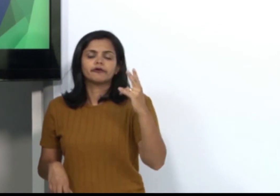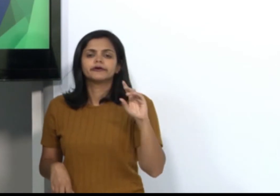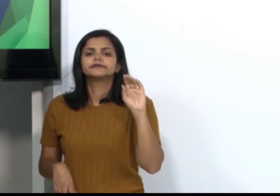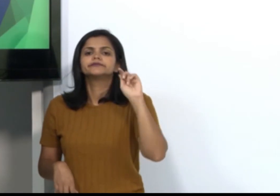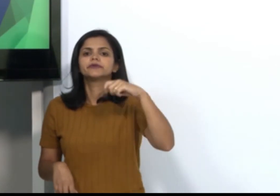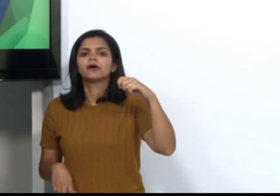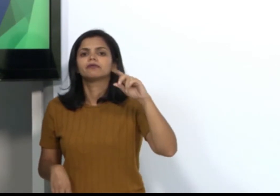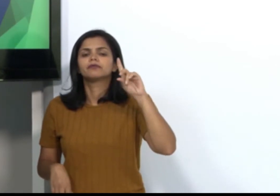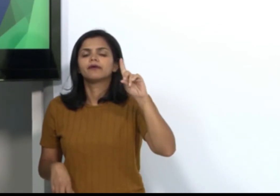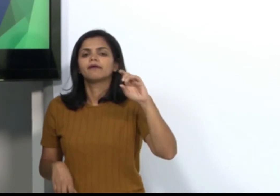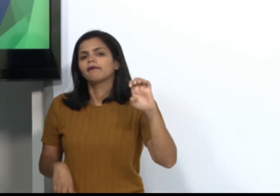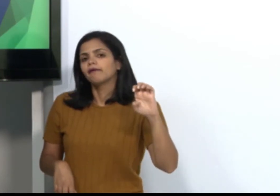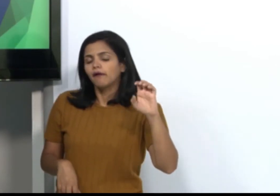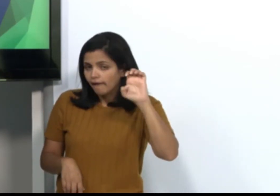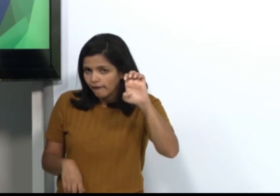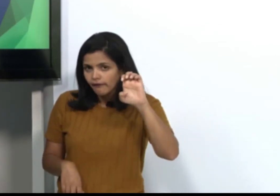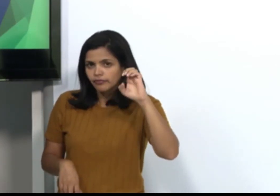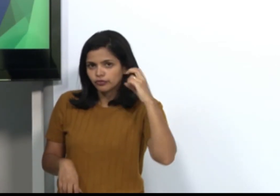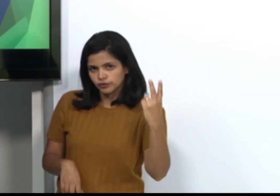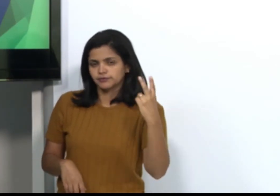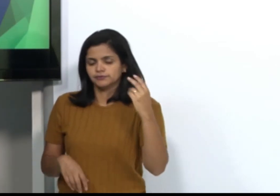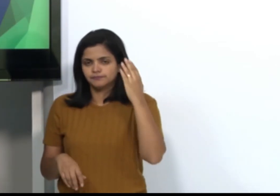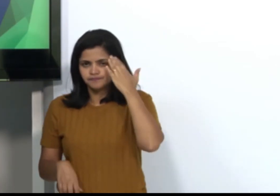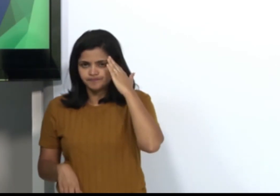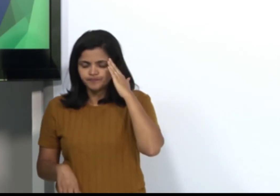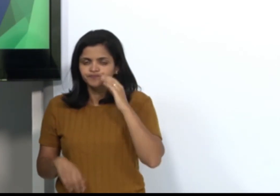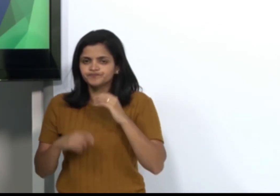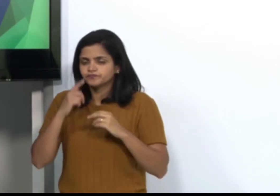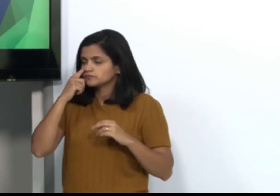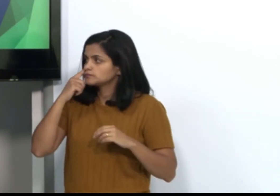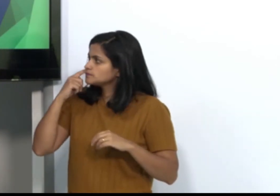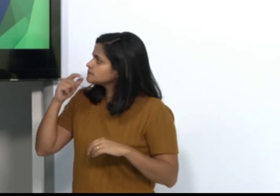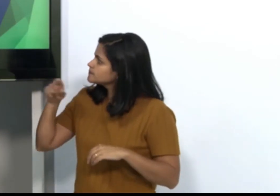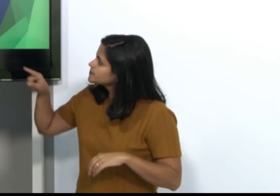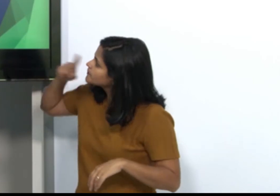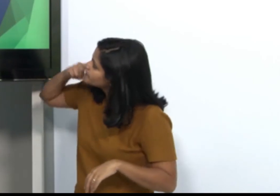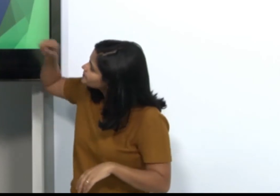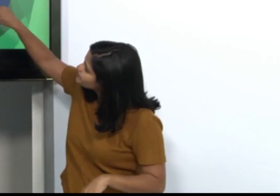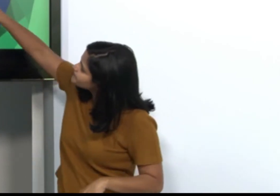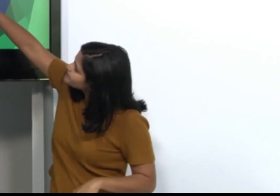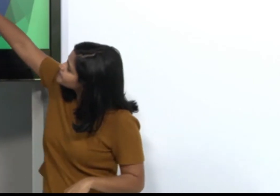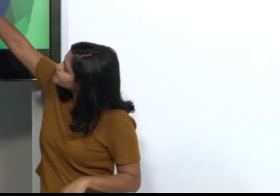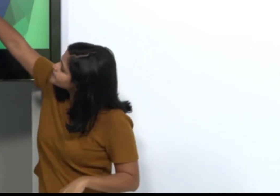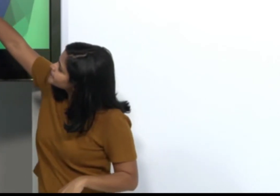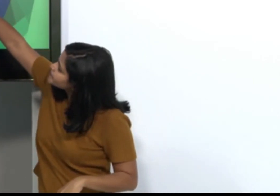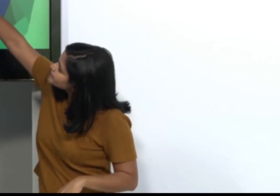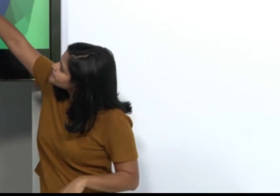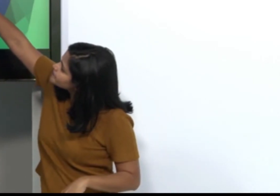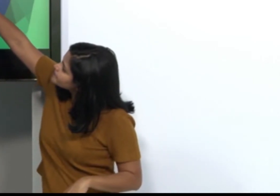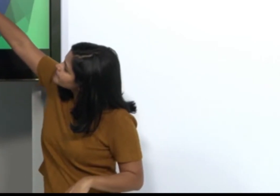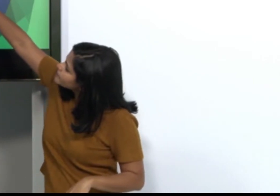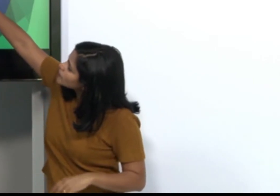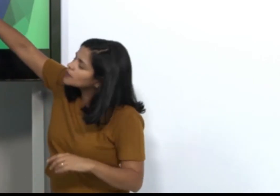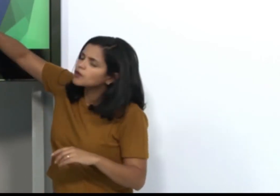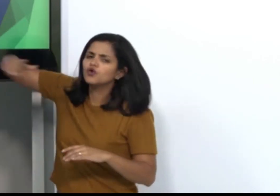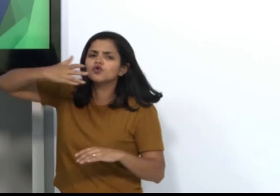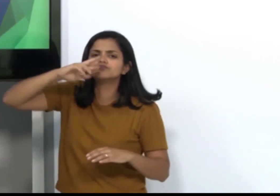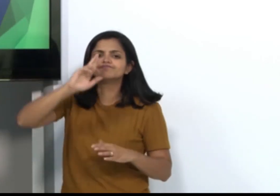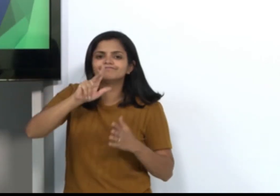Pessoa loira, eu posso colocar E. Entenderam? Então